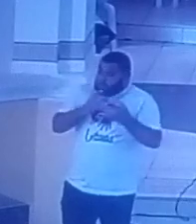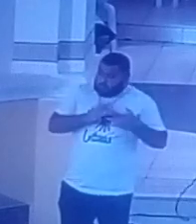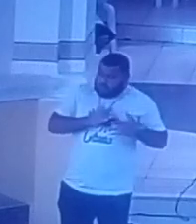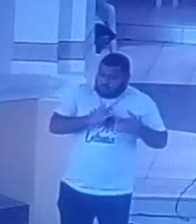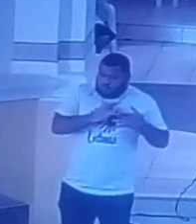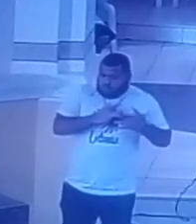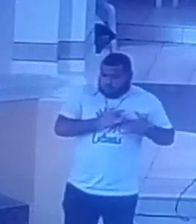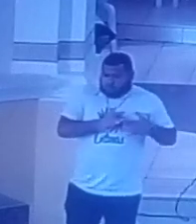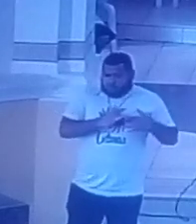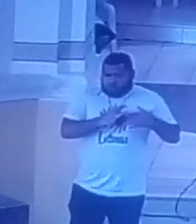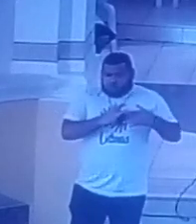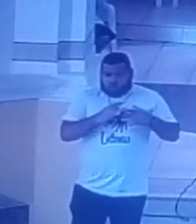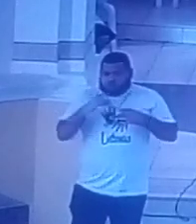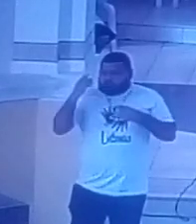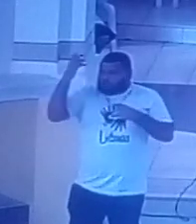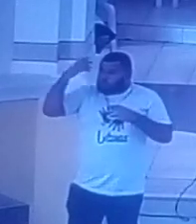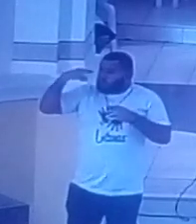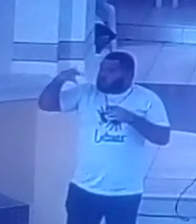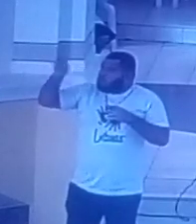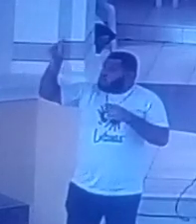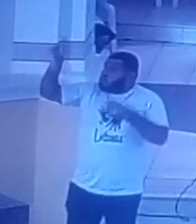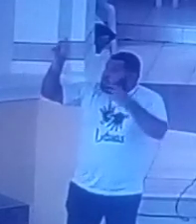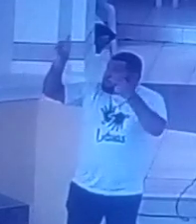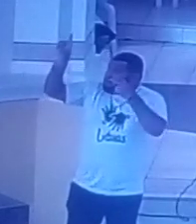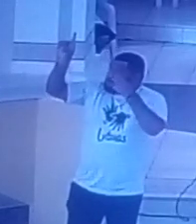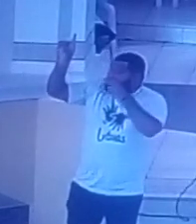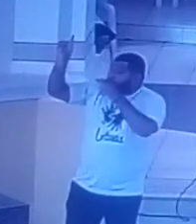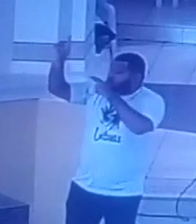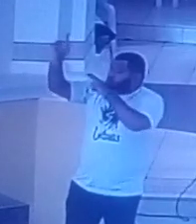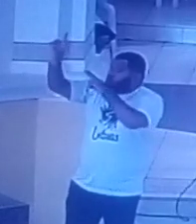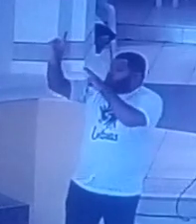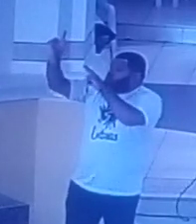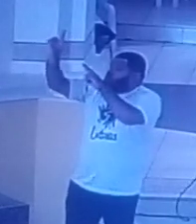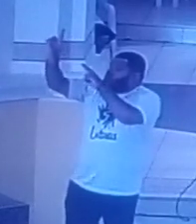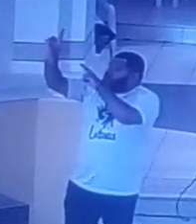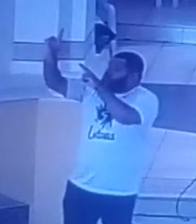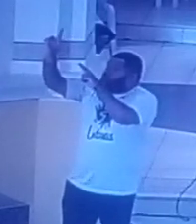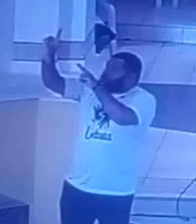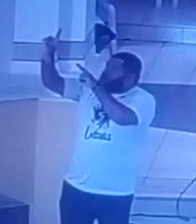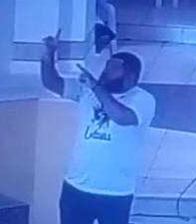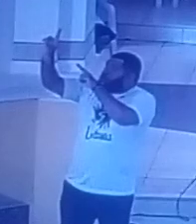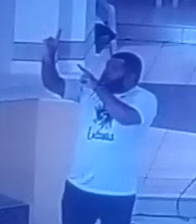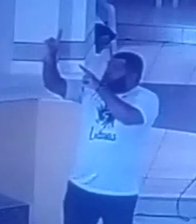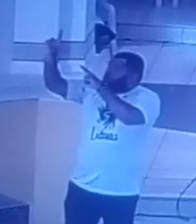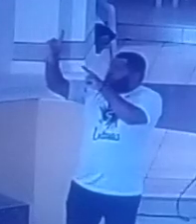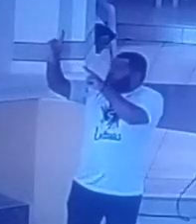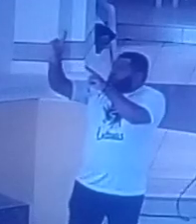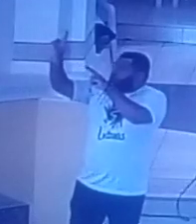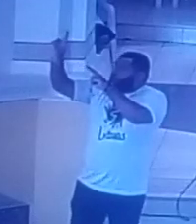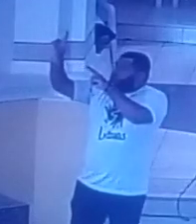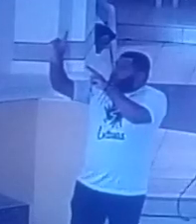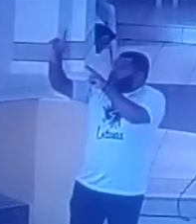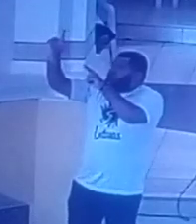Piedade os nossos olhos estão feos no